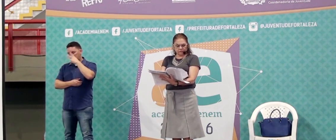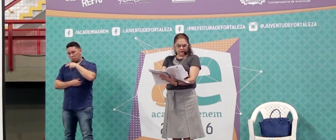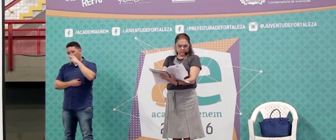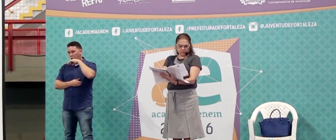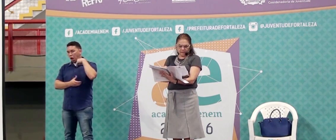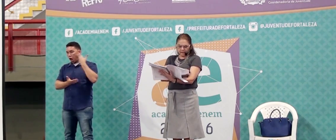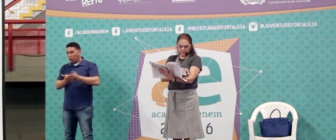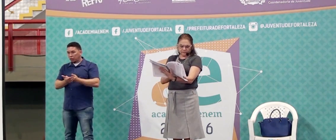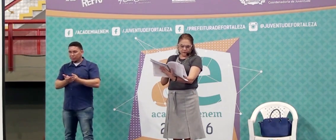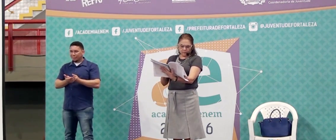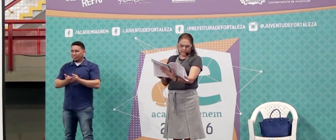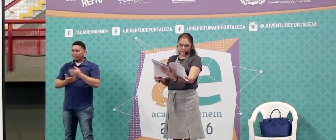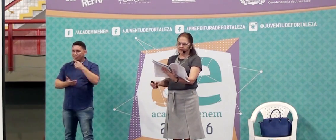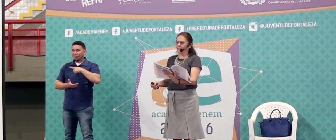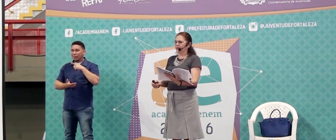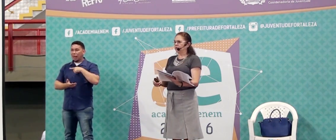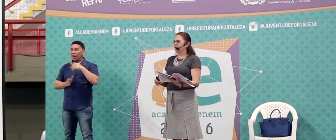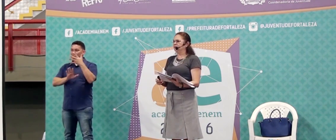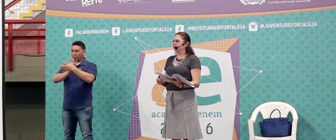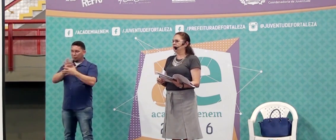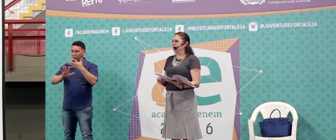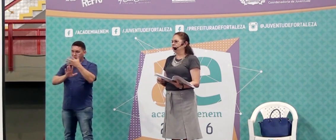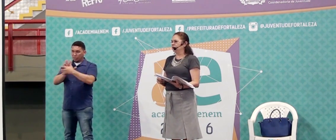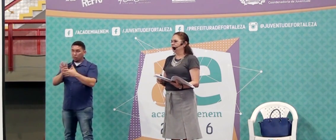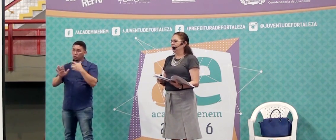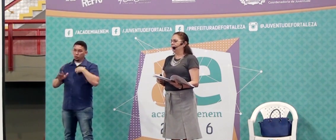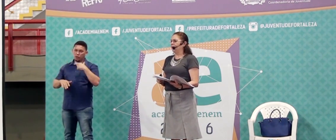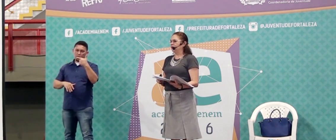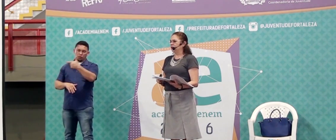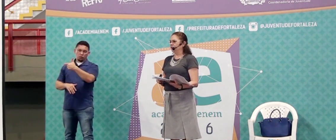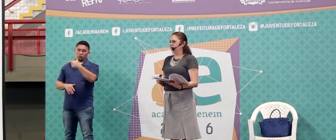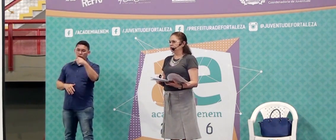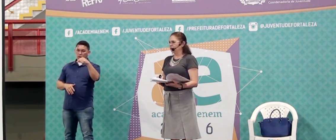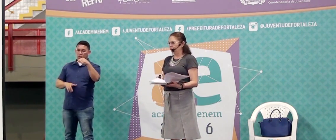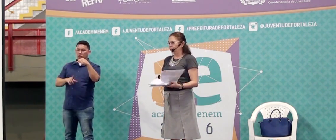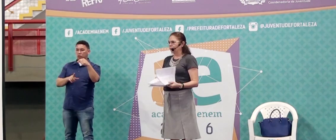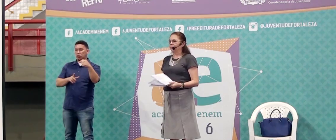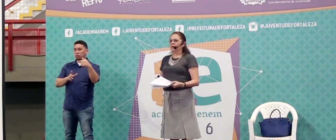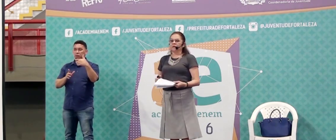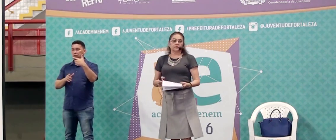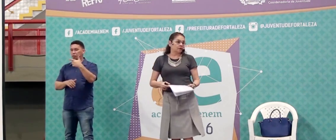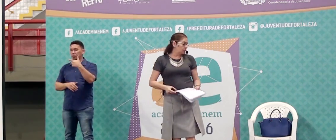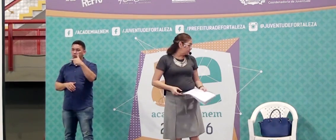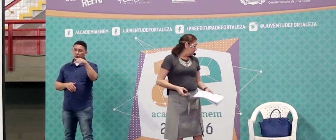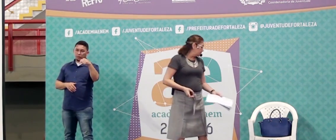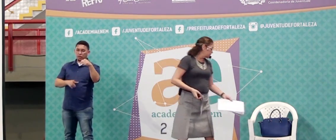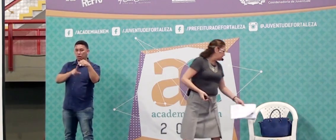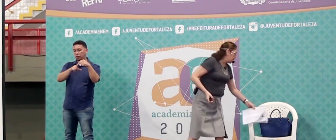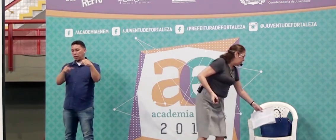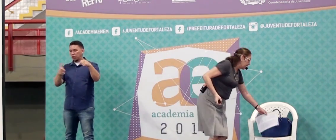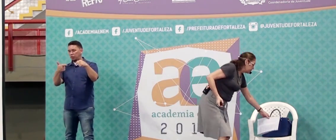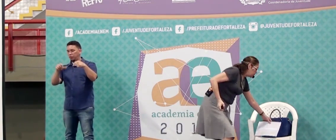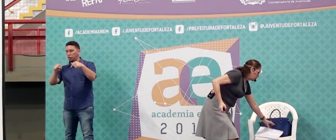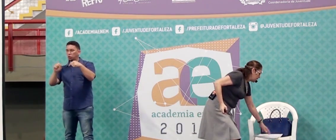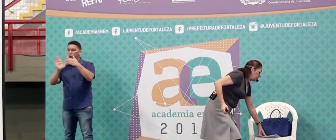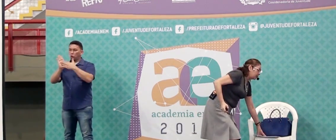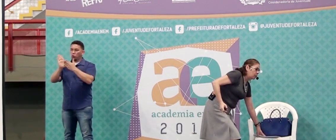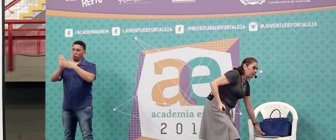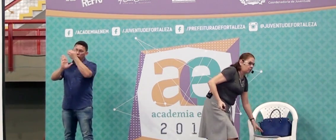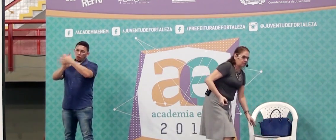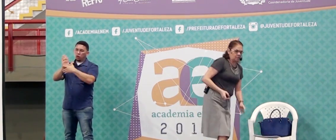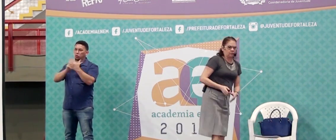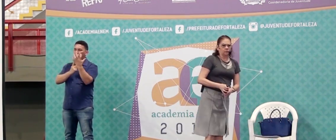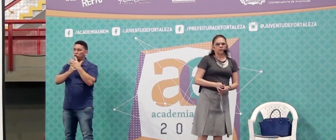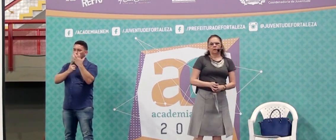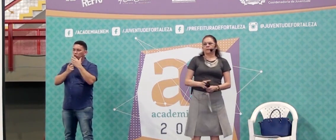textos motivacionais vão até a página seguinte, a página 28. Então vamos recapitular